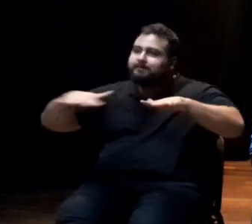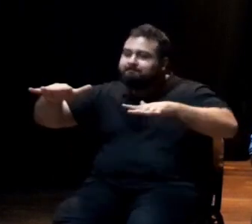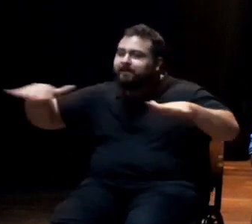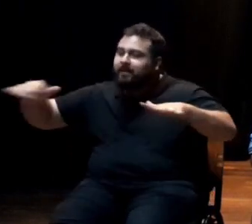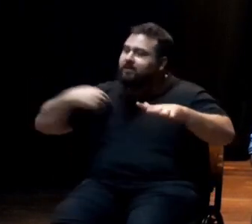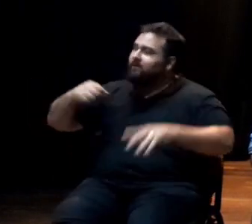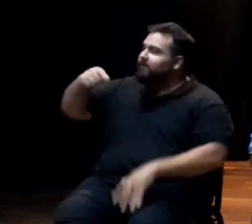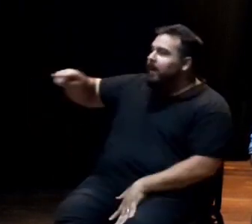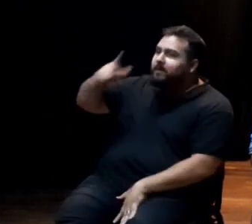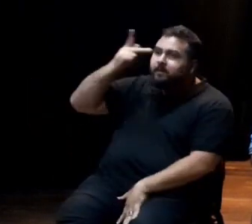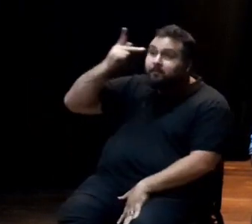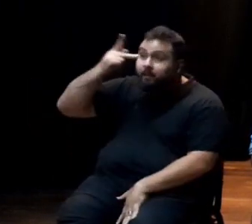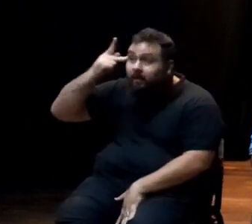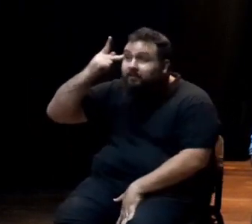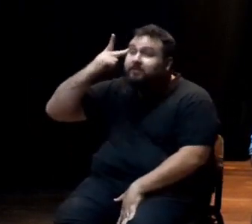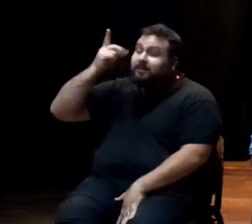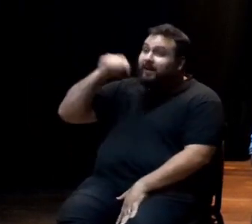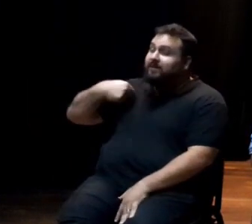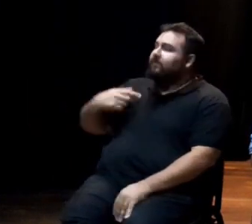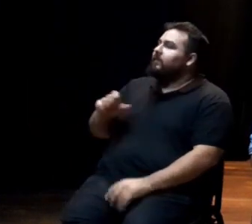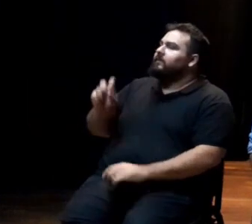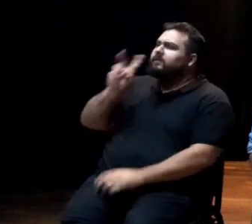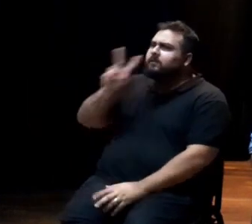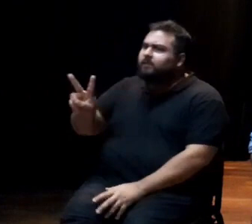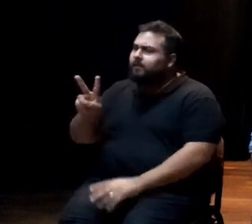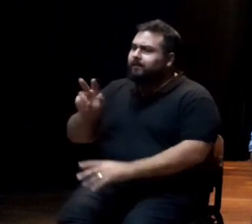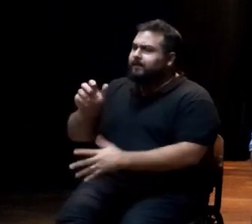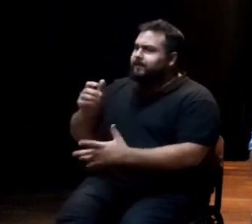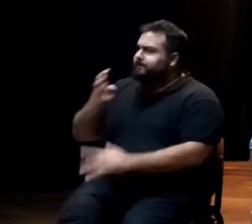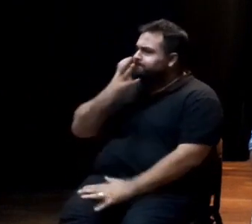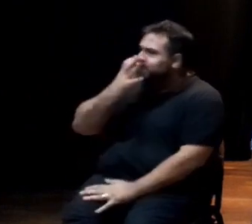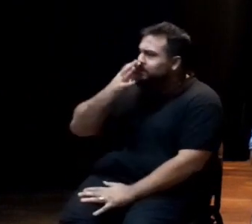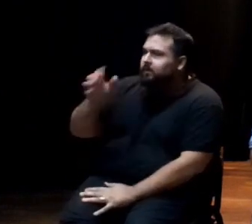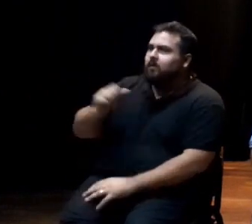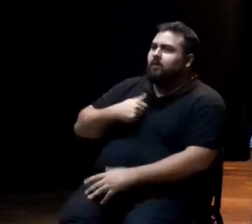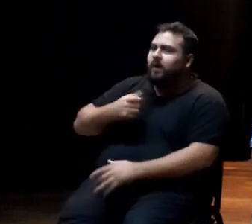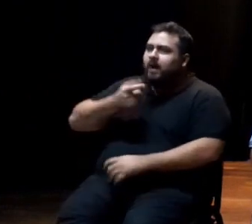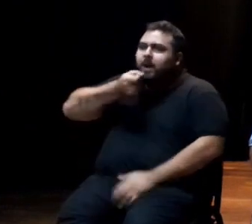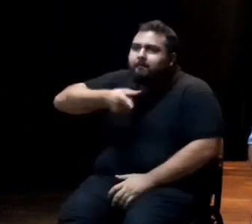São Paulo e a gente resolveu ver um stand-up comedy. Aí ele falou assim,